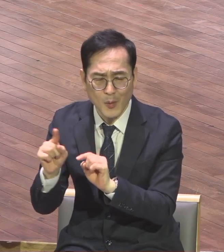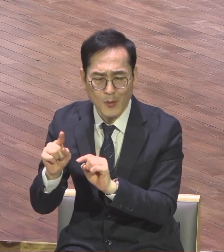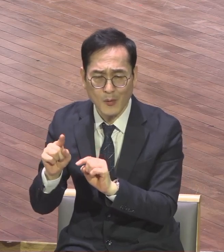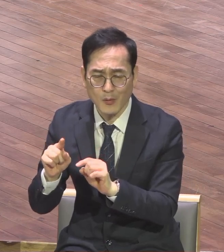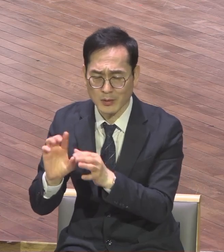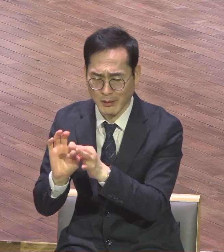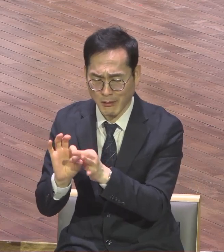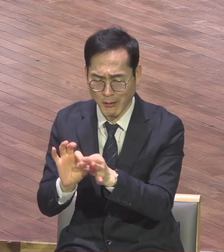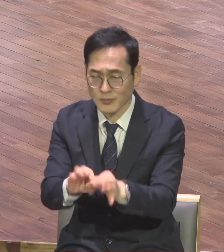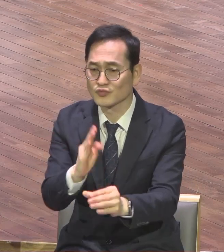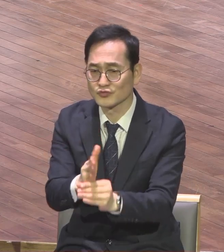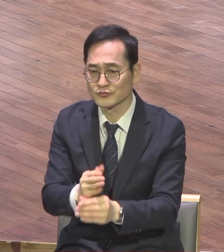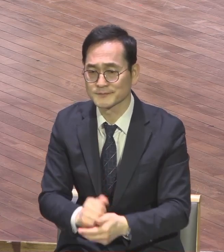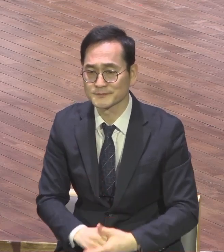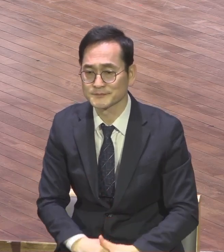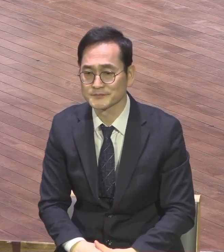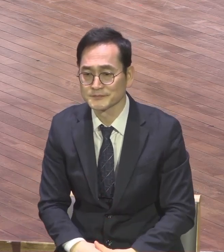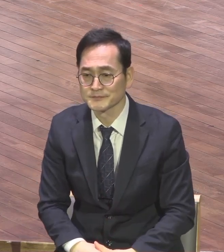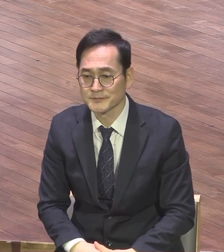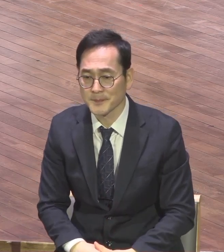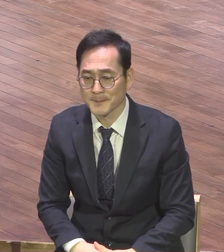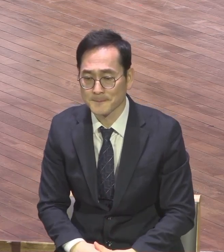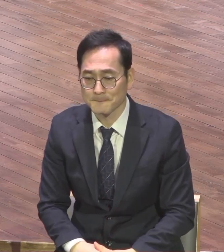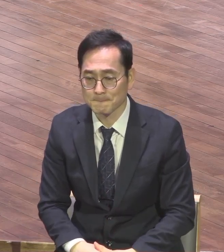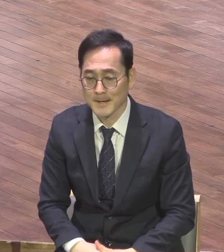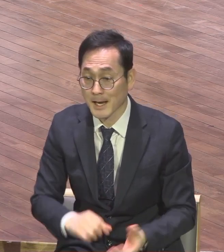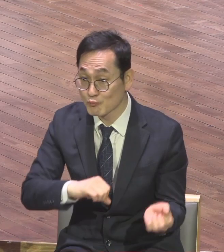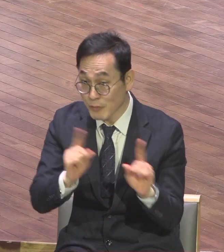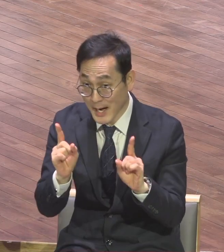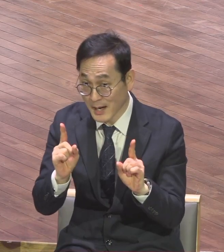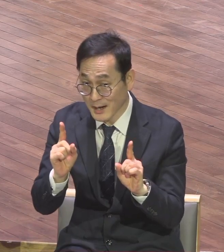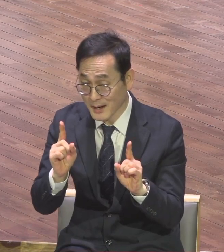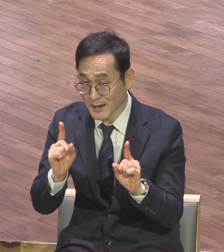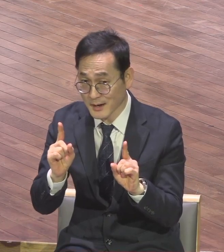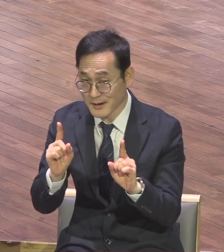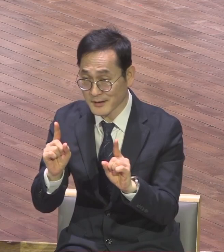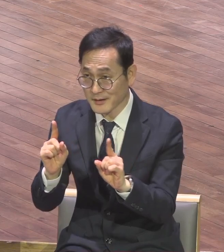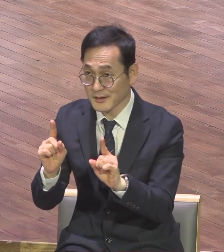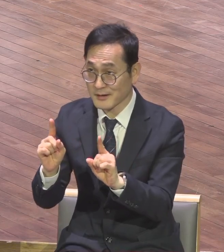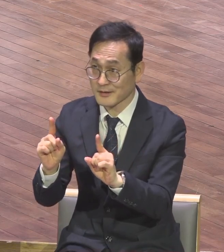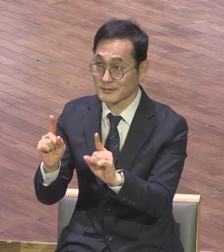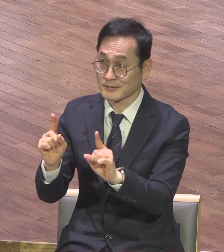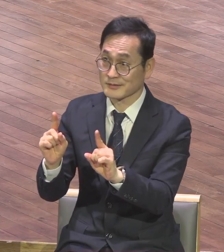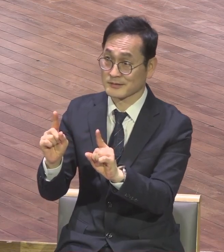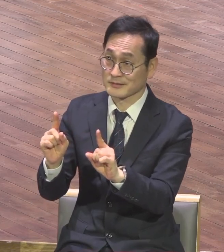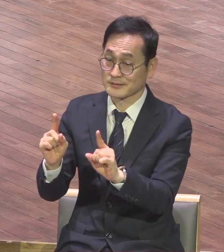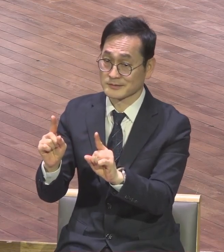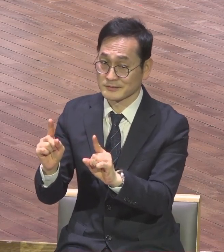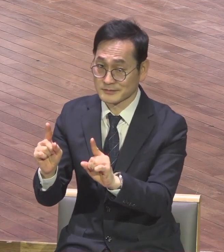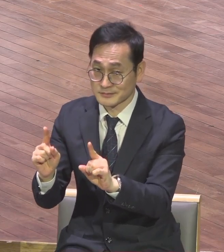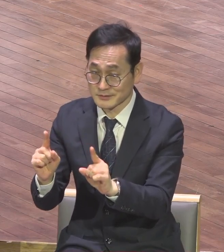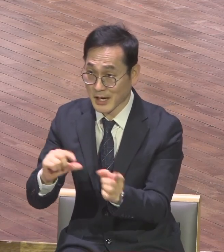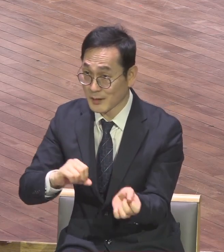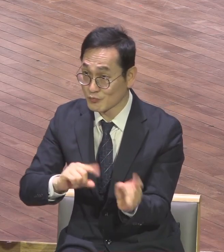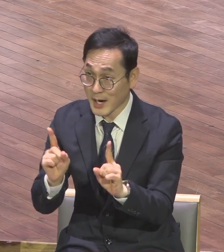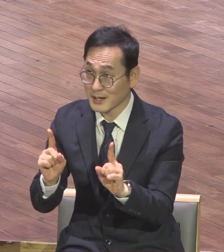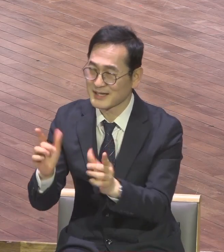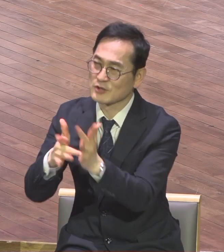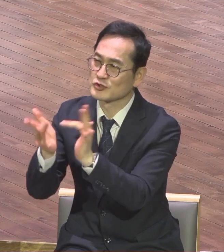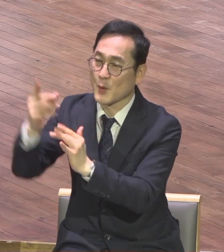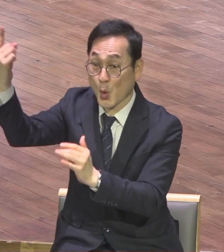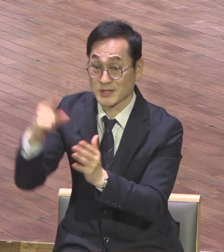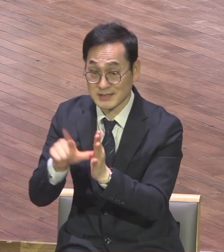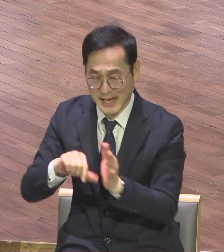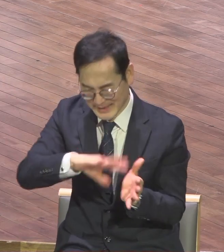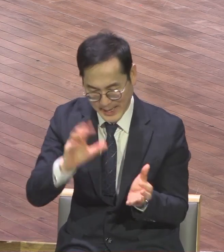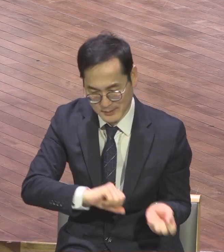진행형이에요. 성도 여러분, 우리의 부활은 장차 예수 그리스도가 오실 때 완성되지만 중요한